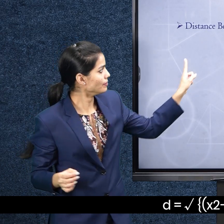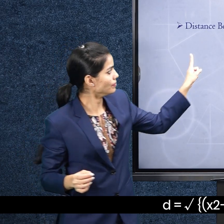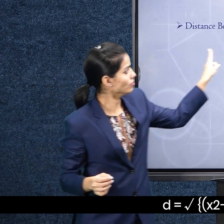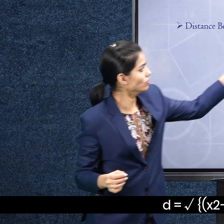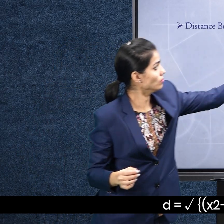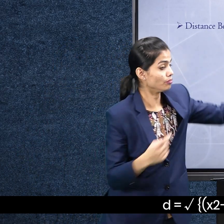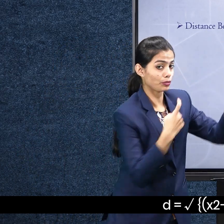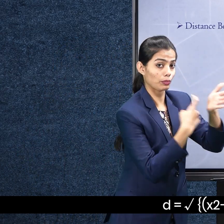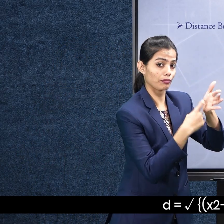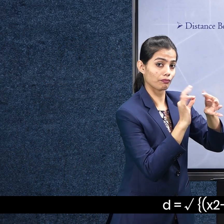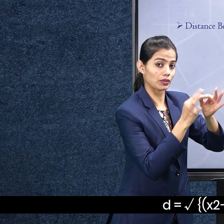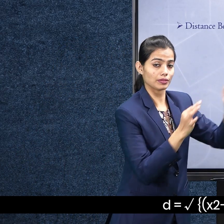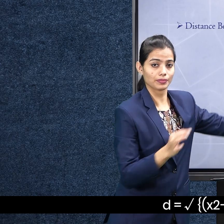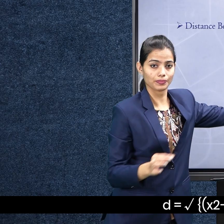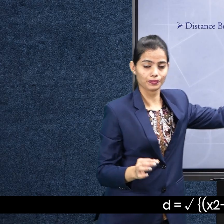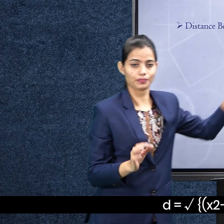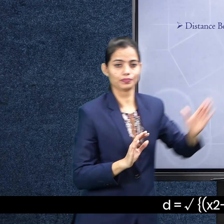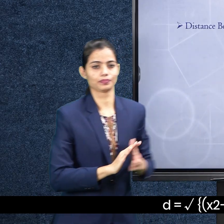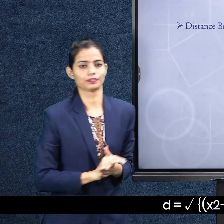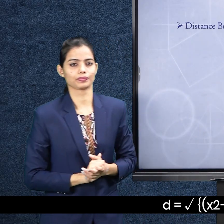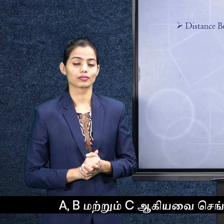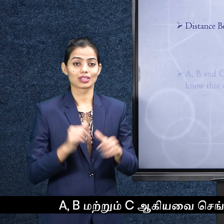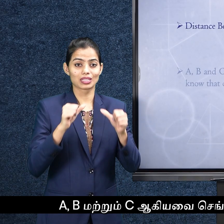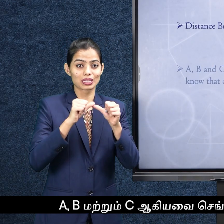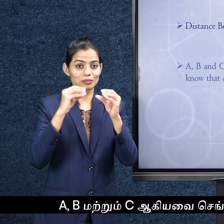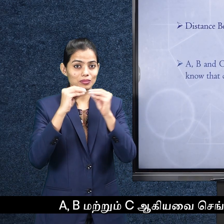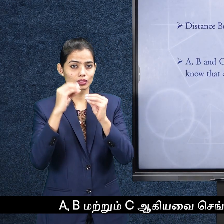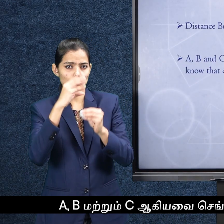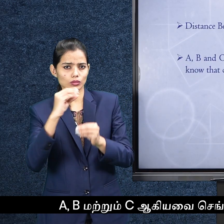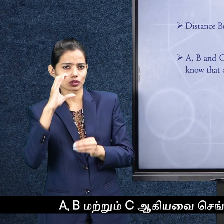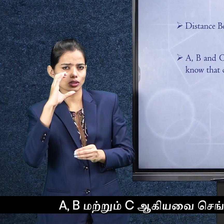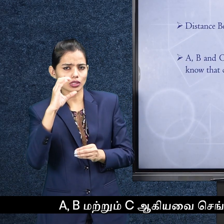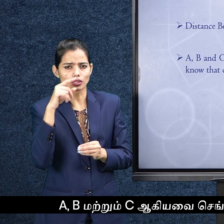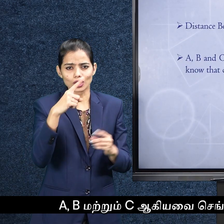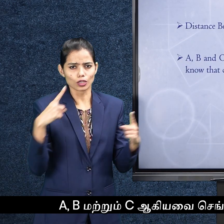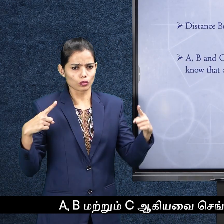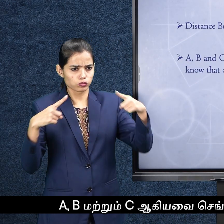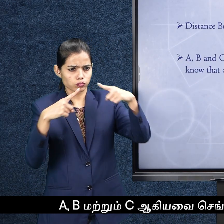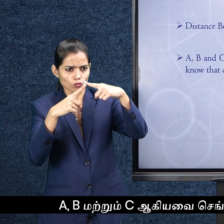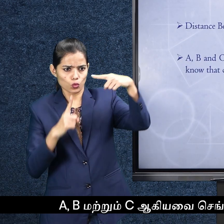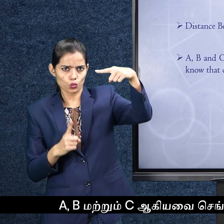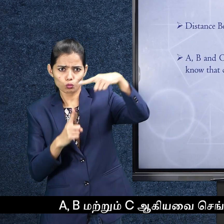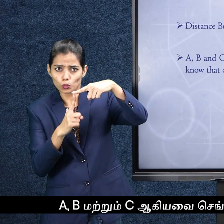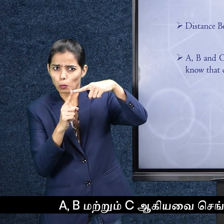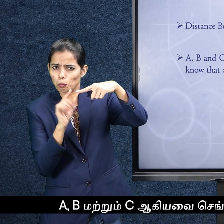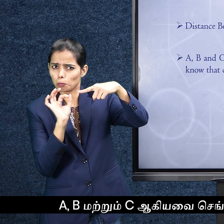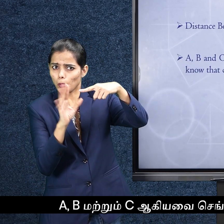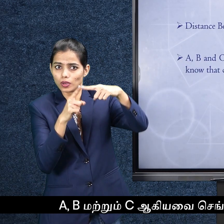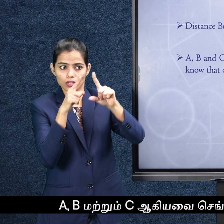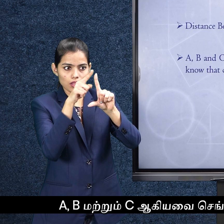கழித்தல் x1 மேலிலக்கு 2. ஏபி மற்றும் சி ஆகியவை செங்கோண